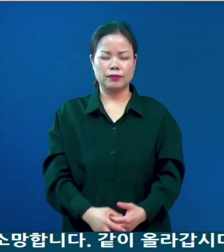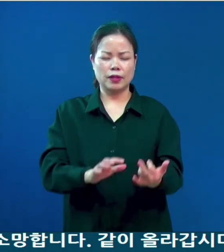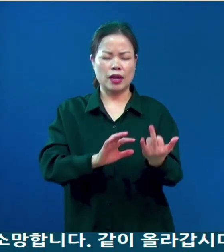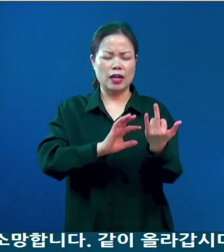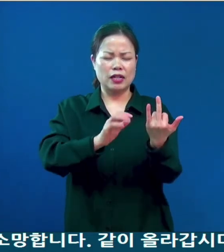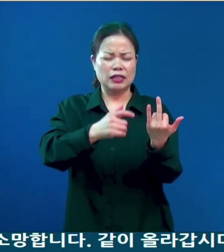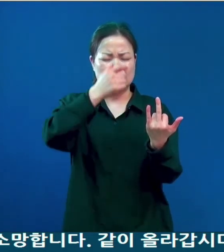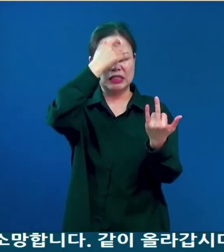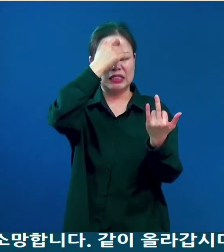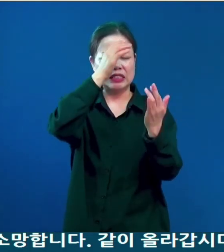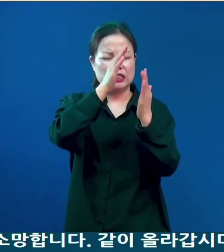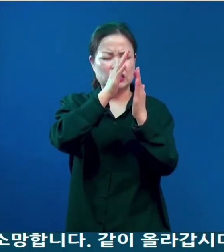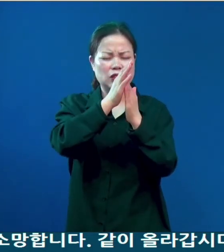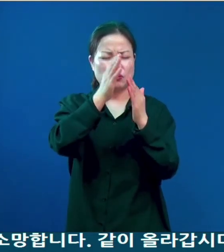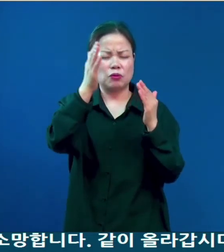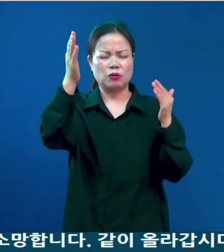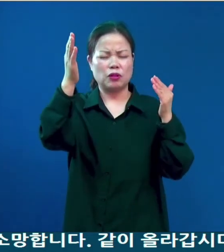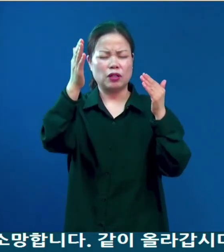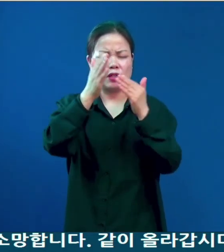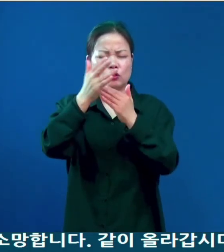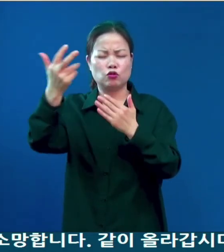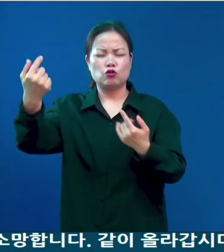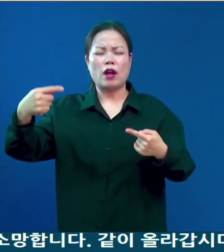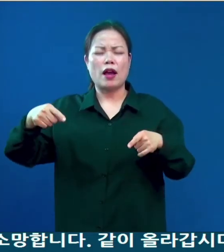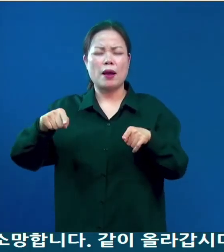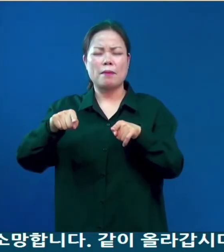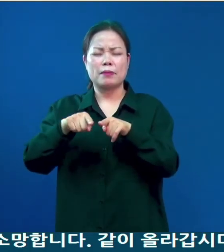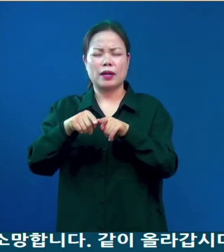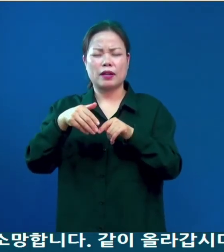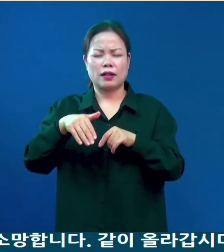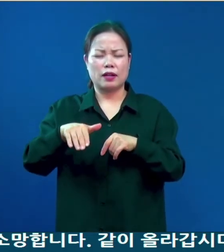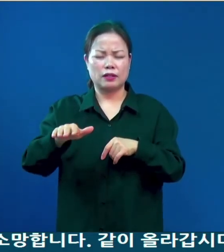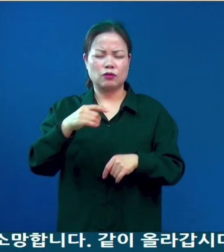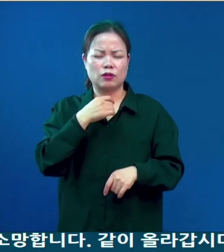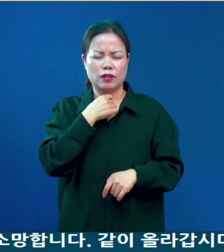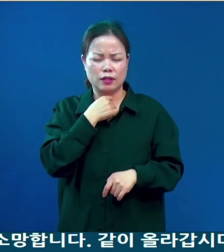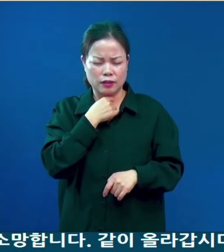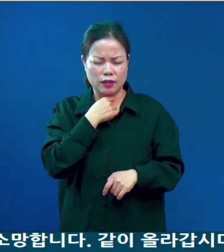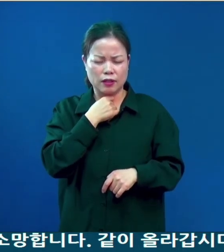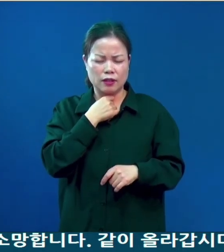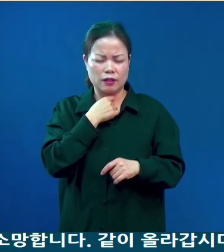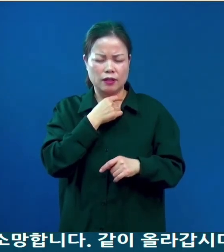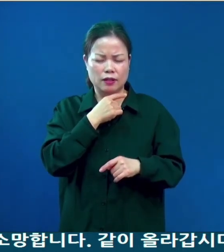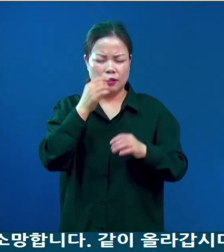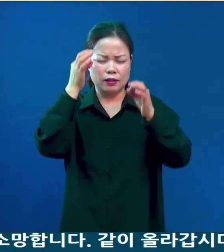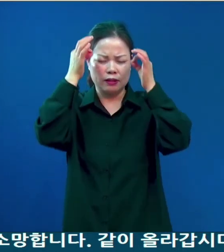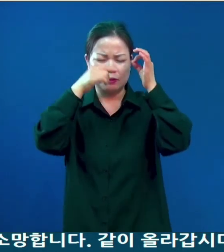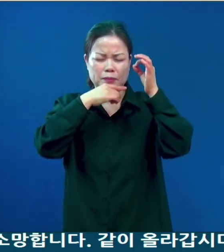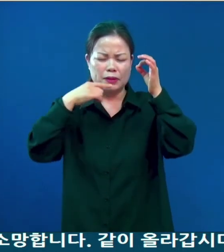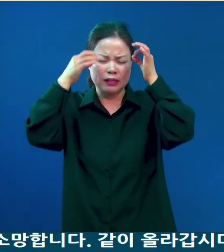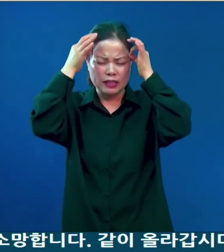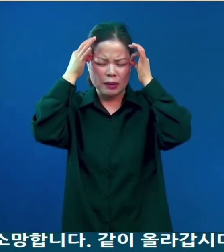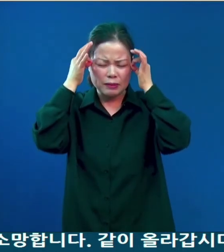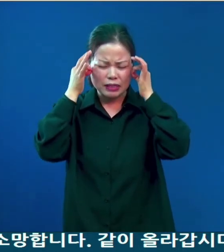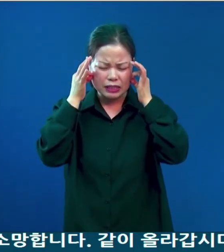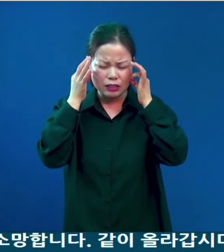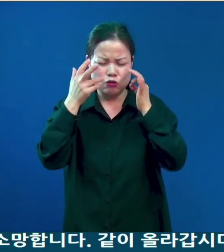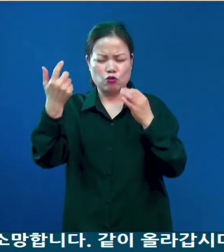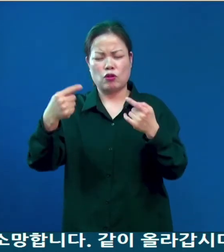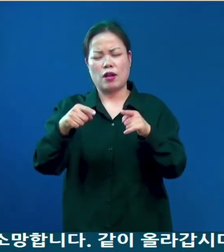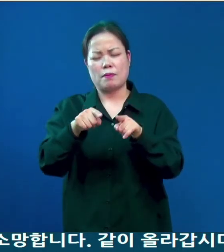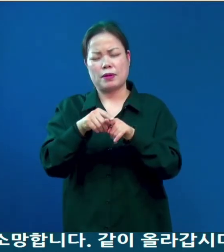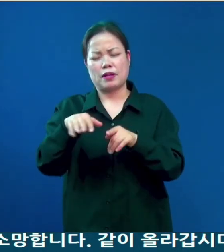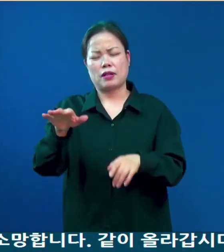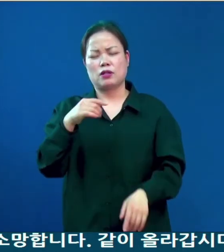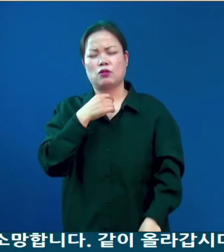겟세마네 동산까지 주와 함께 가려 하네. 피땀 흘린 동산까지 주와 함께